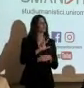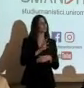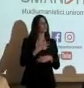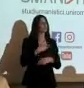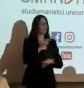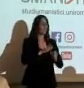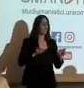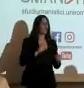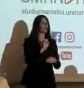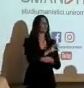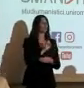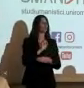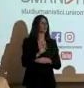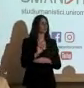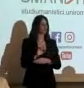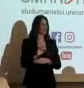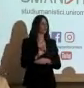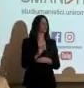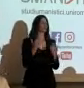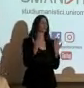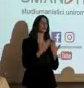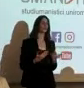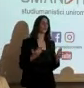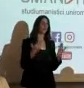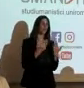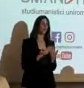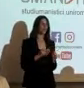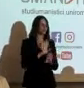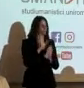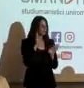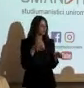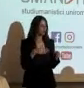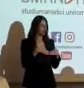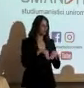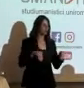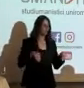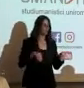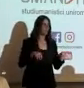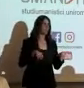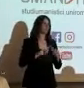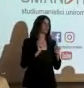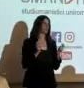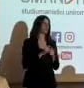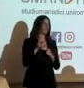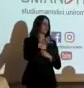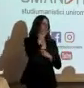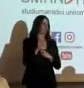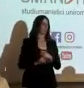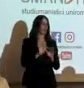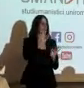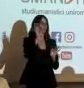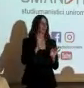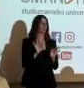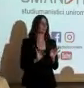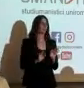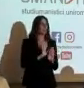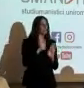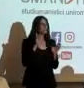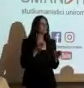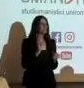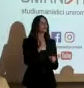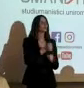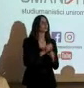più grandi studiosi che si occupano di musei presenti a Roma ma anche in tutta Italia, che si occupano di storia dell'arte romana, che si occupano